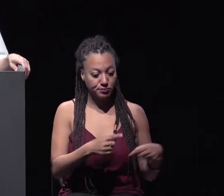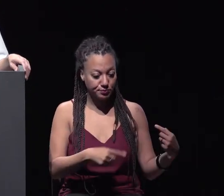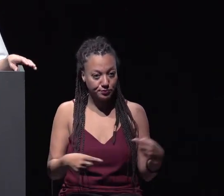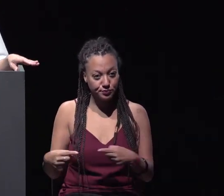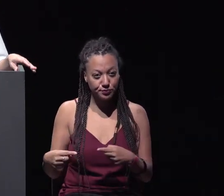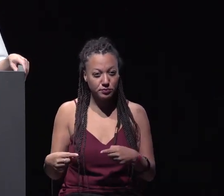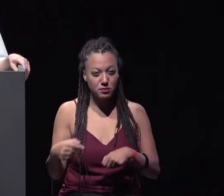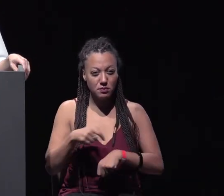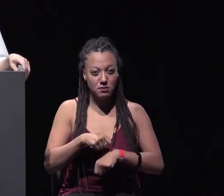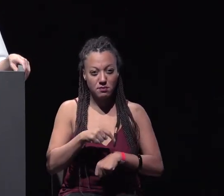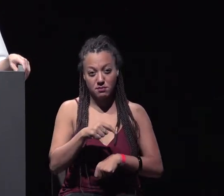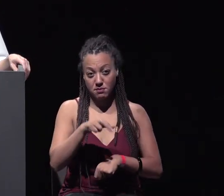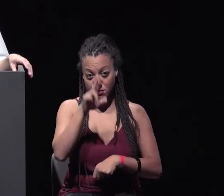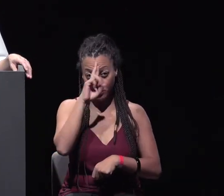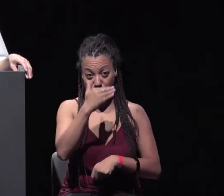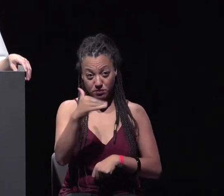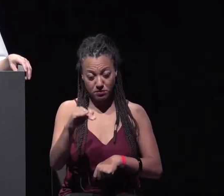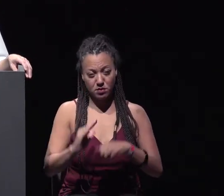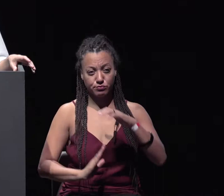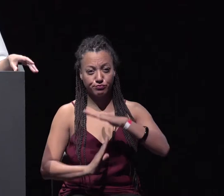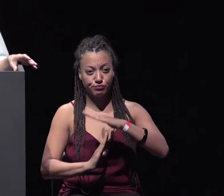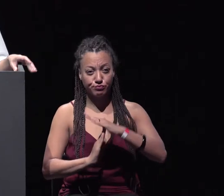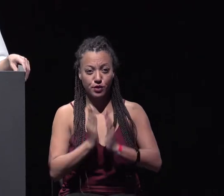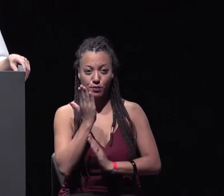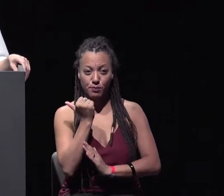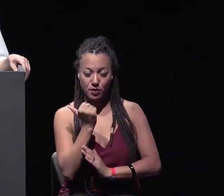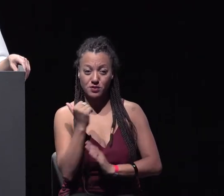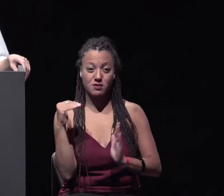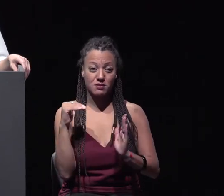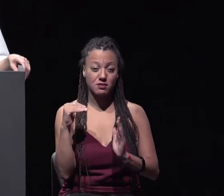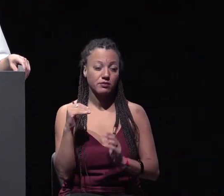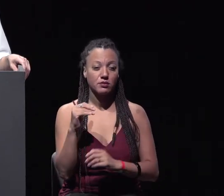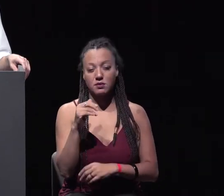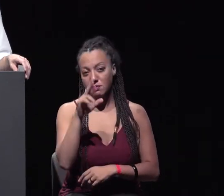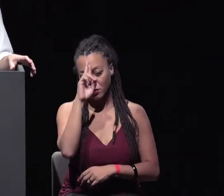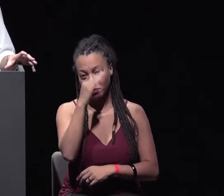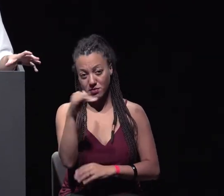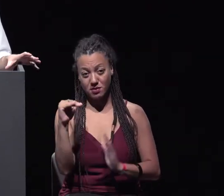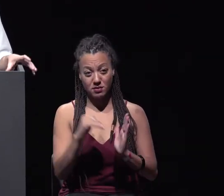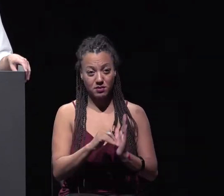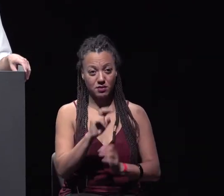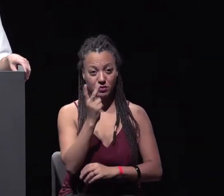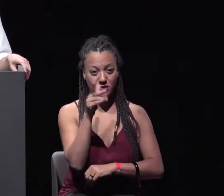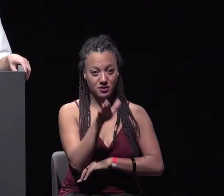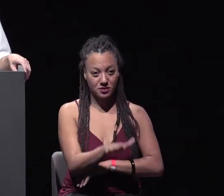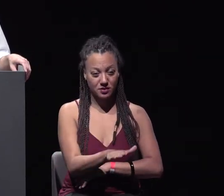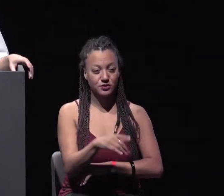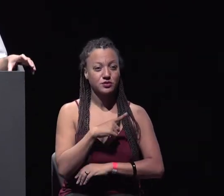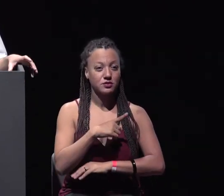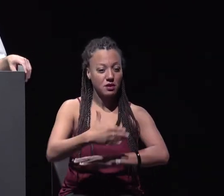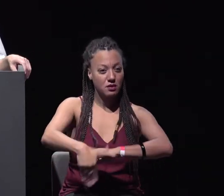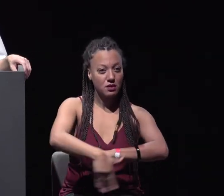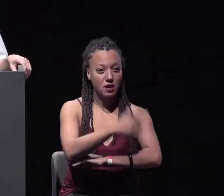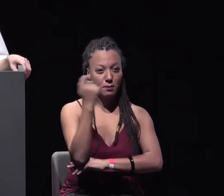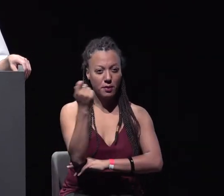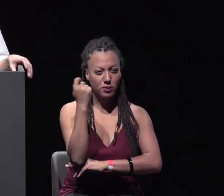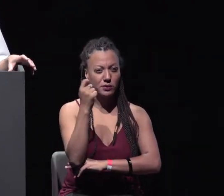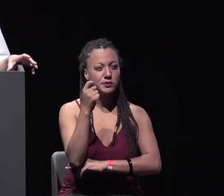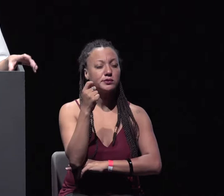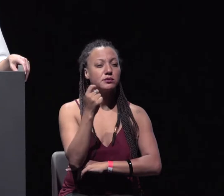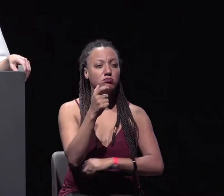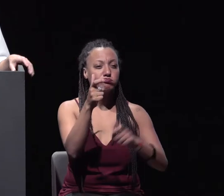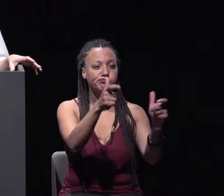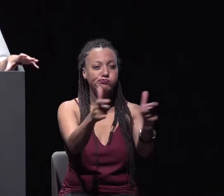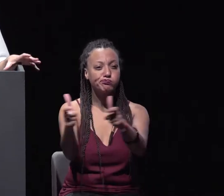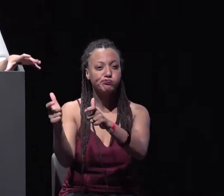meio de e-mail a gente para fazer o almoço de meio de metas duas horas é destaque na região da lapa da avenida paulista tem várias opções é de